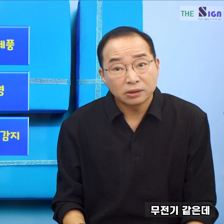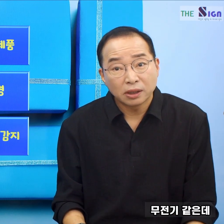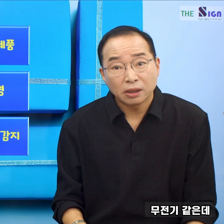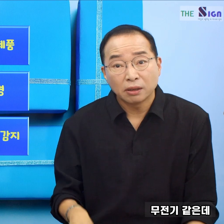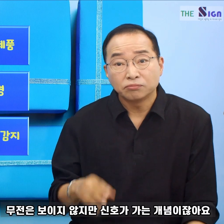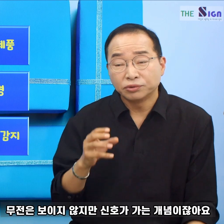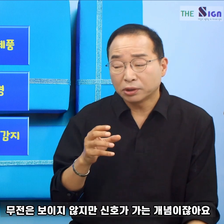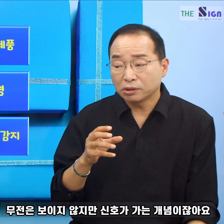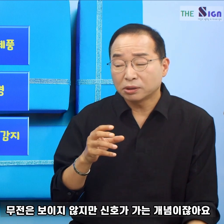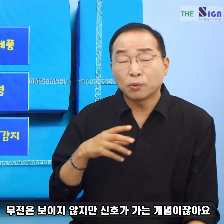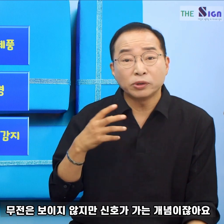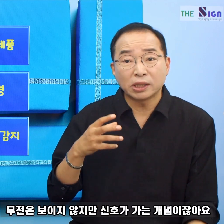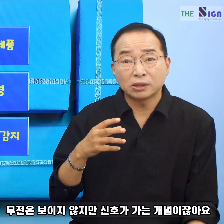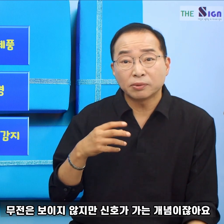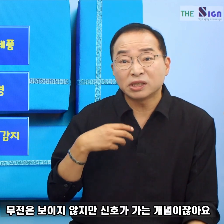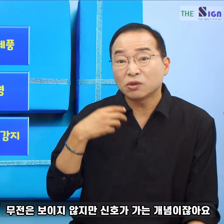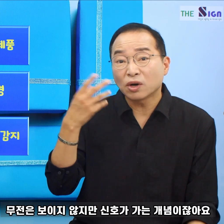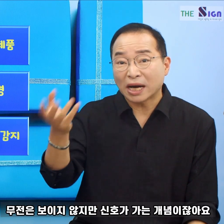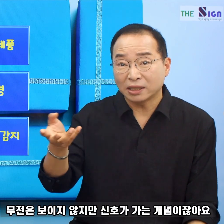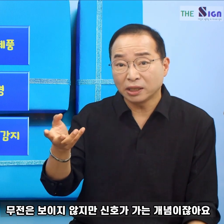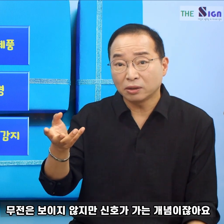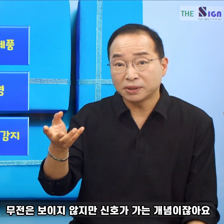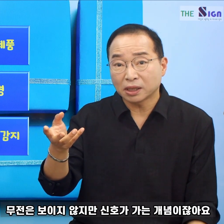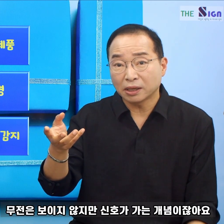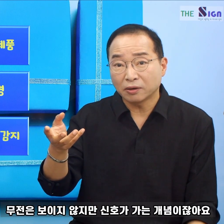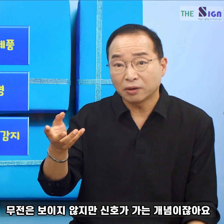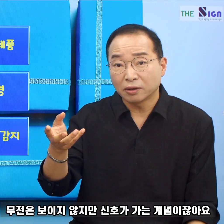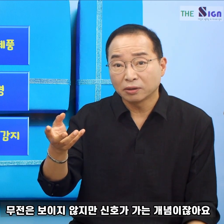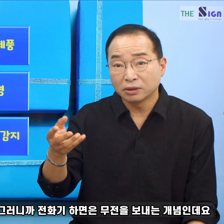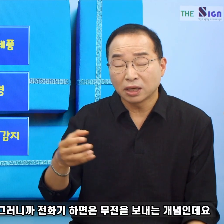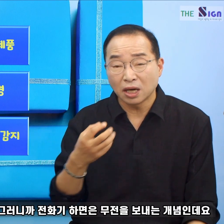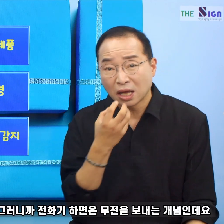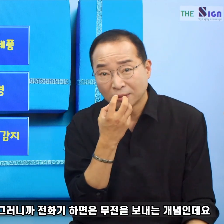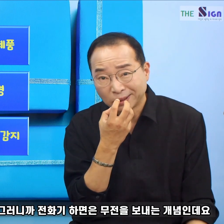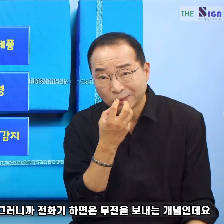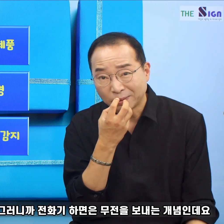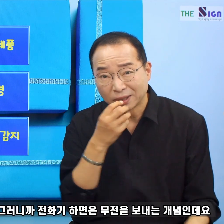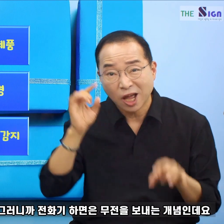같은데, 무전은 이제 보이지 않지만 신호가 가는 개념이잖아요. 그러니까